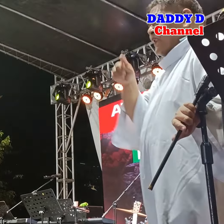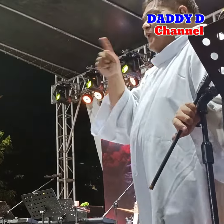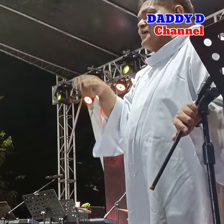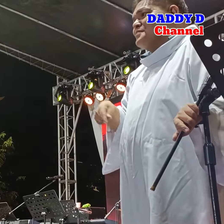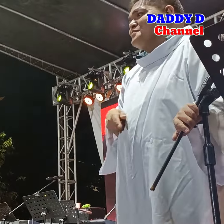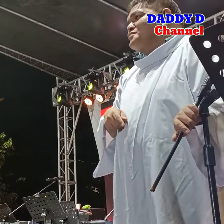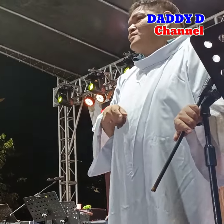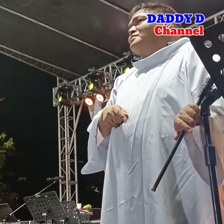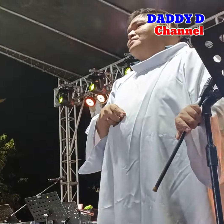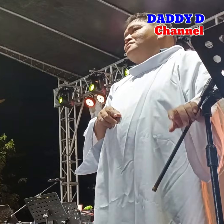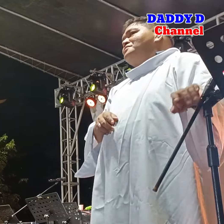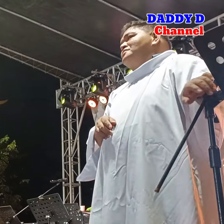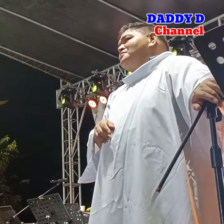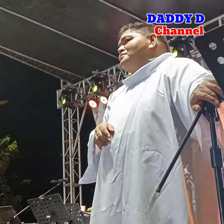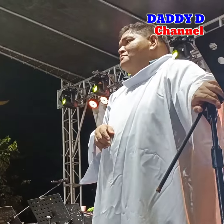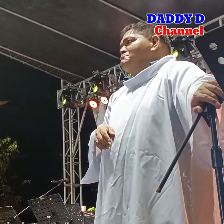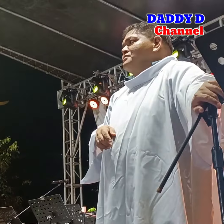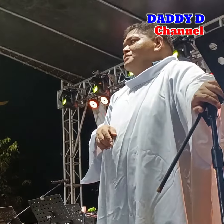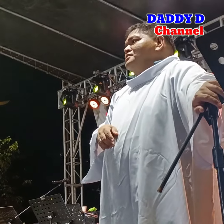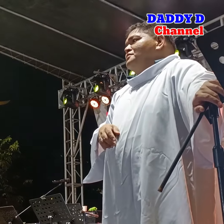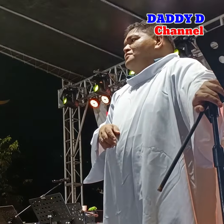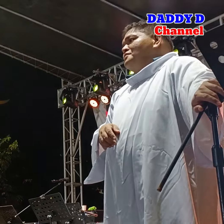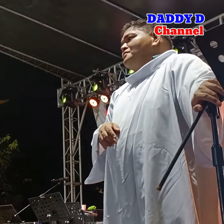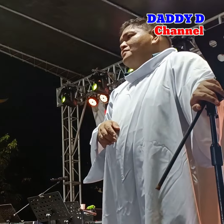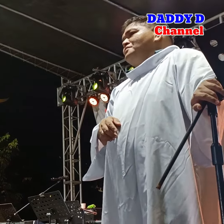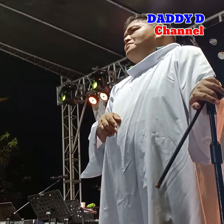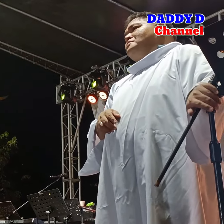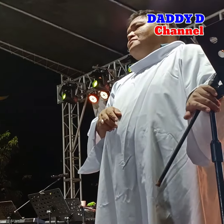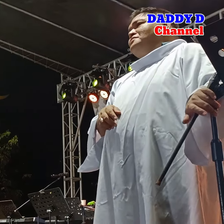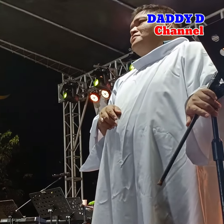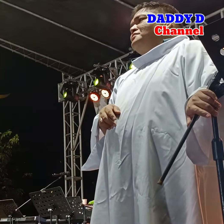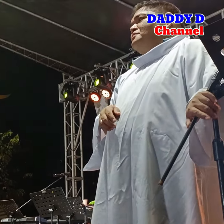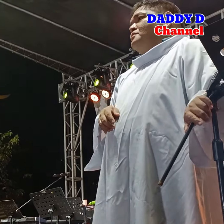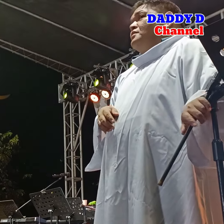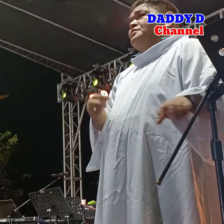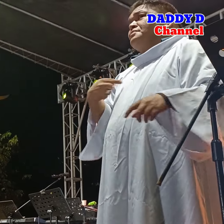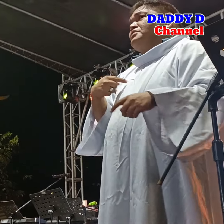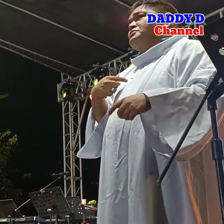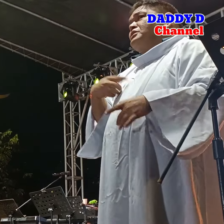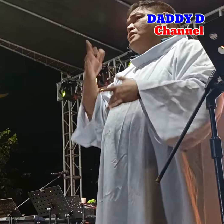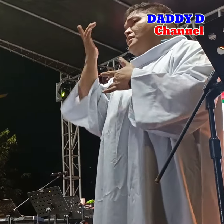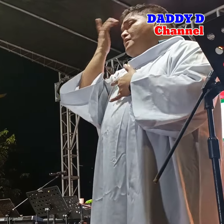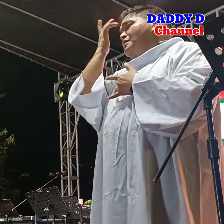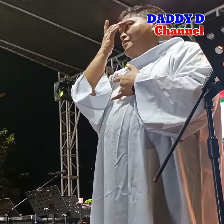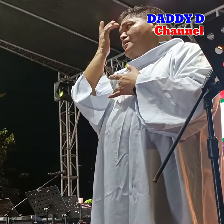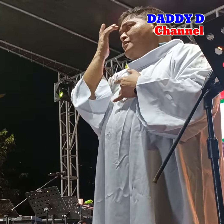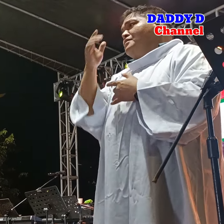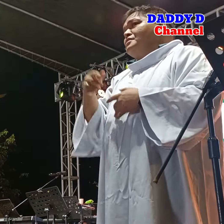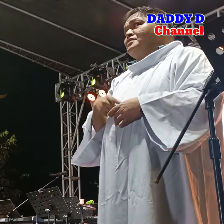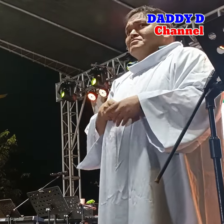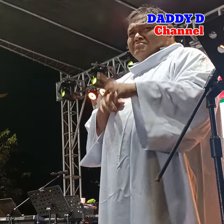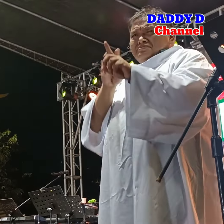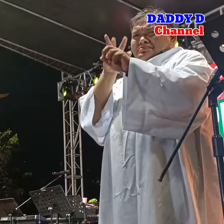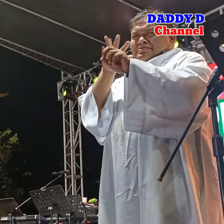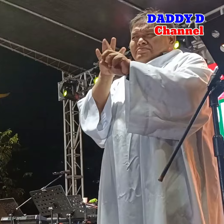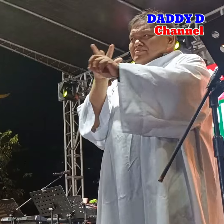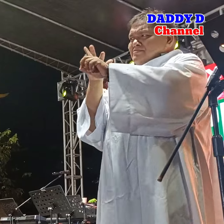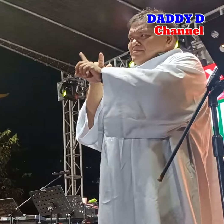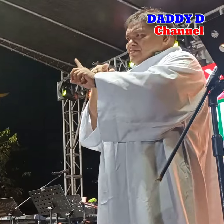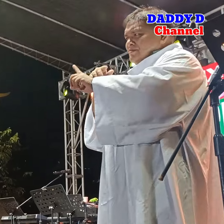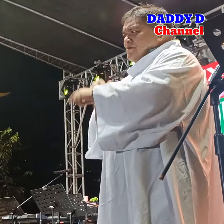Pinalagay ba niya yung loob natin? Kung sakasakaling may karamdaman siya, sa tingin ninyo,